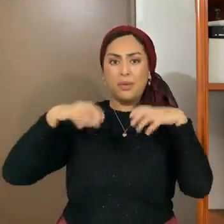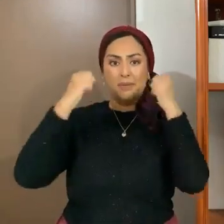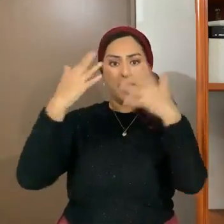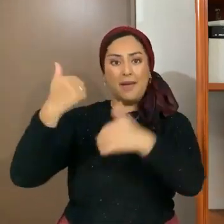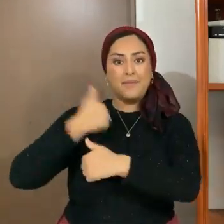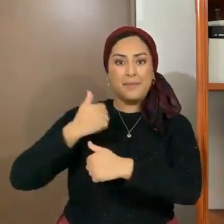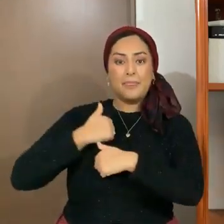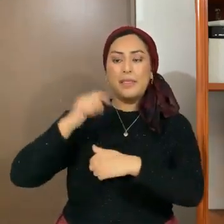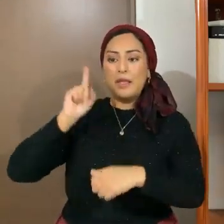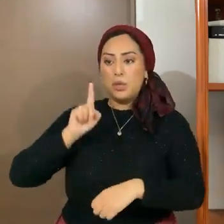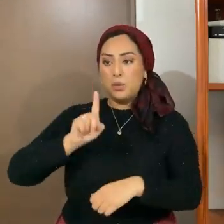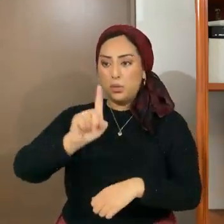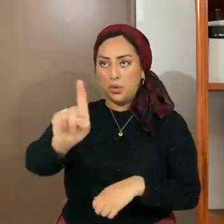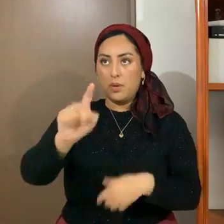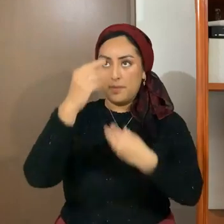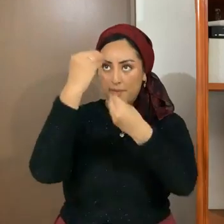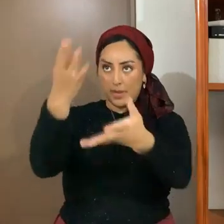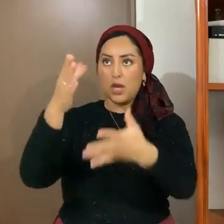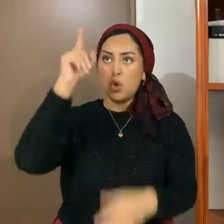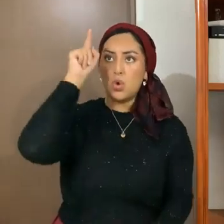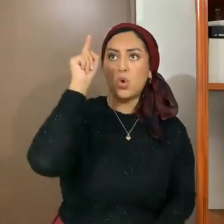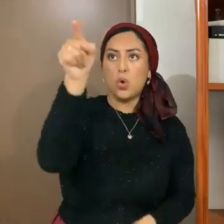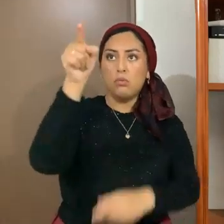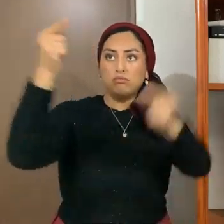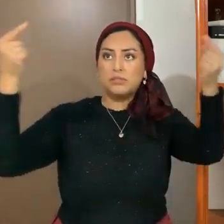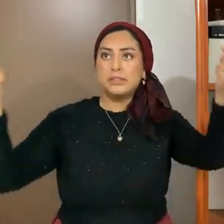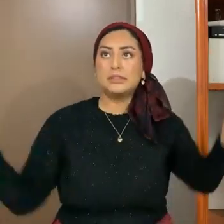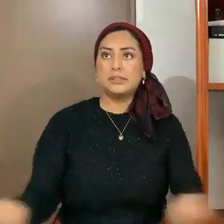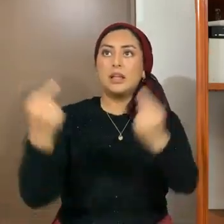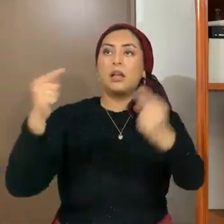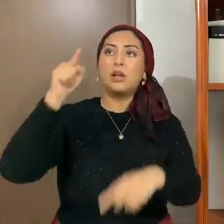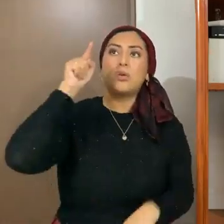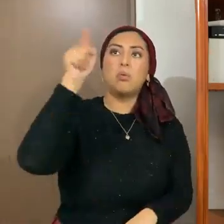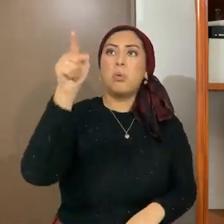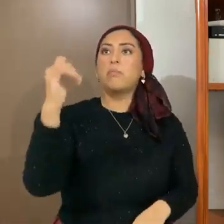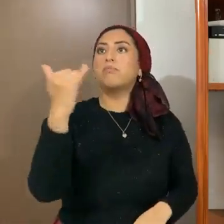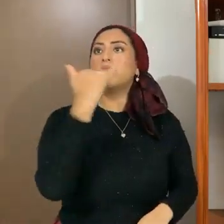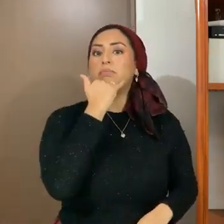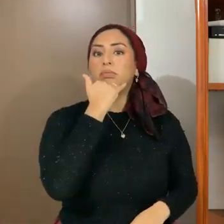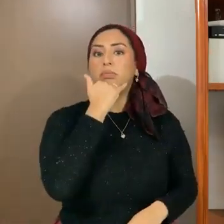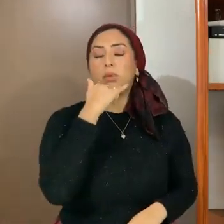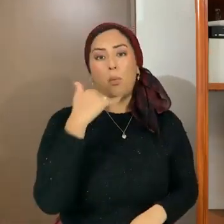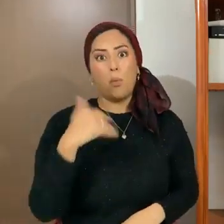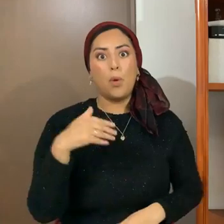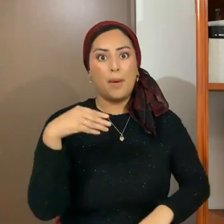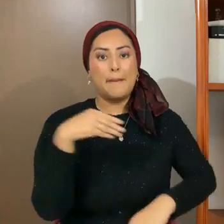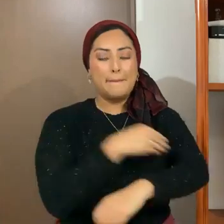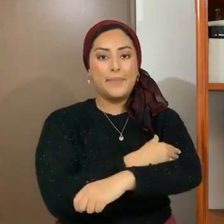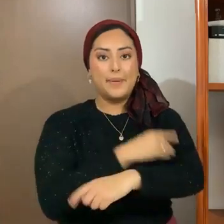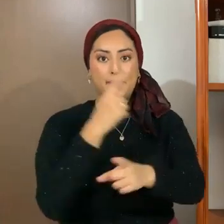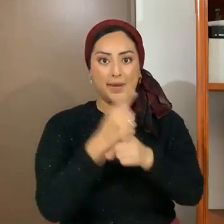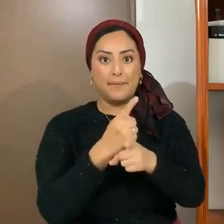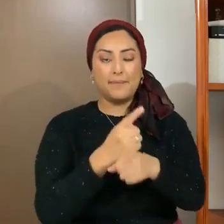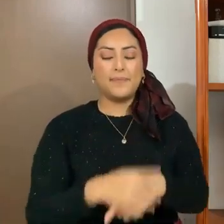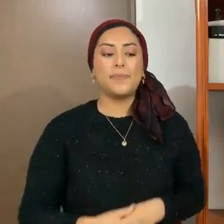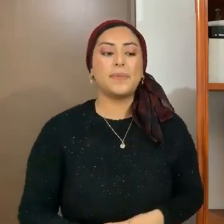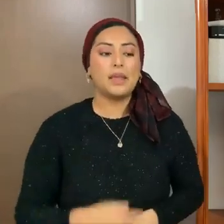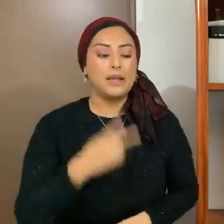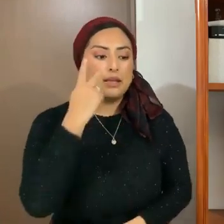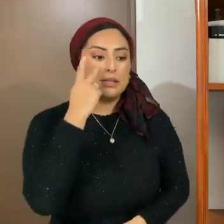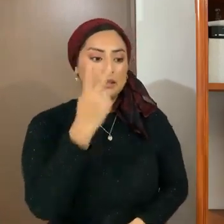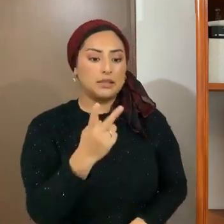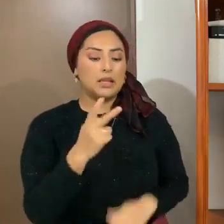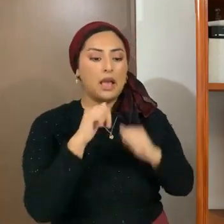su guardia real y decirle, estás en pecado, estás haciendo las cosas mal. Entonces veamos cómo